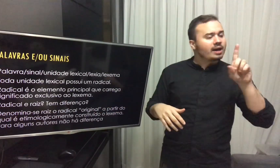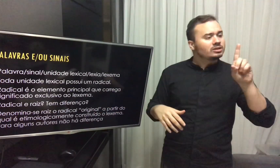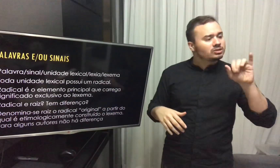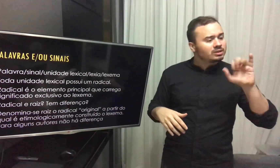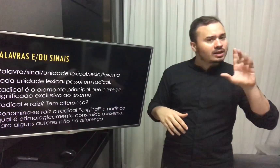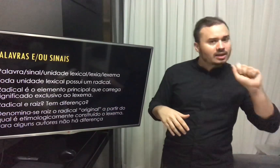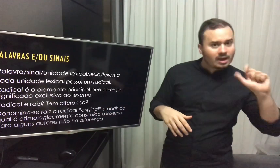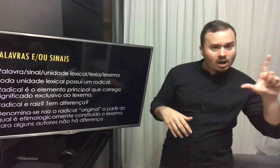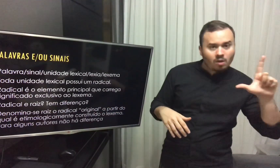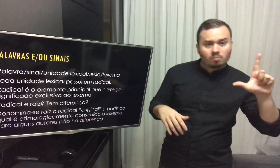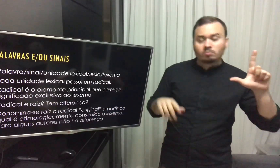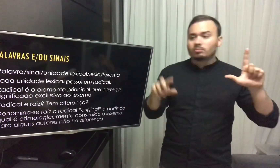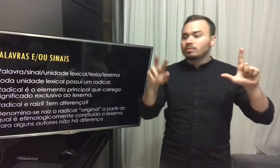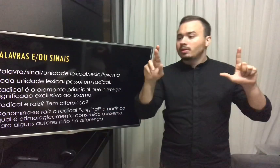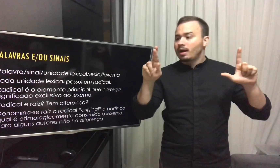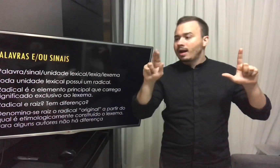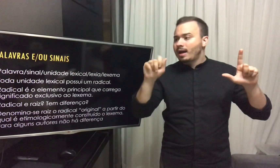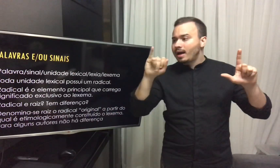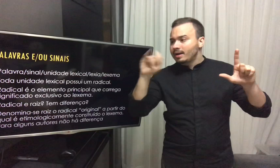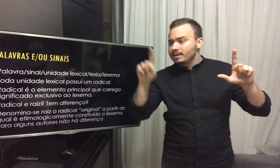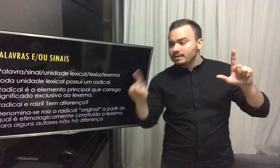dessa palavra, desse sinal.